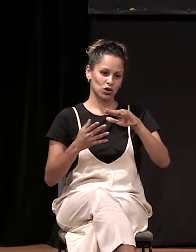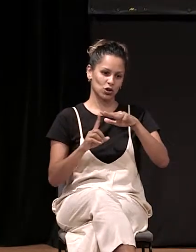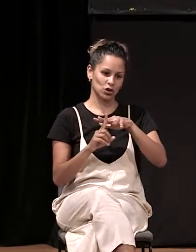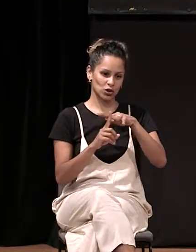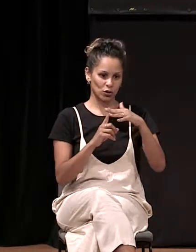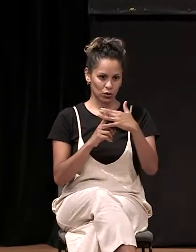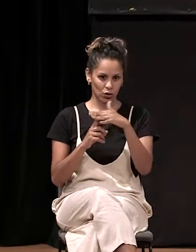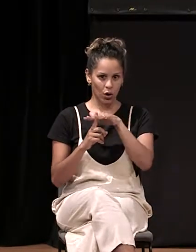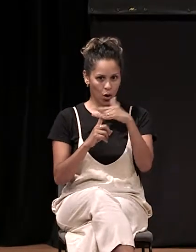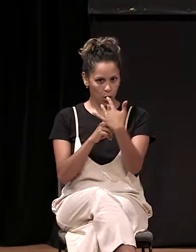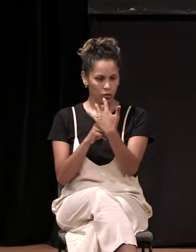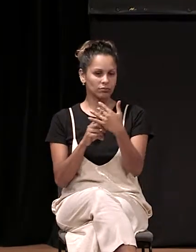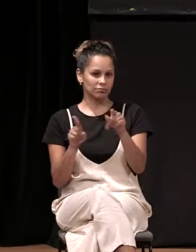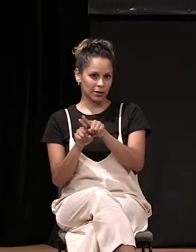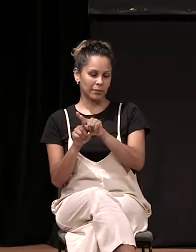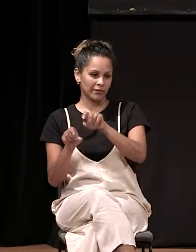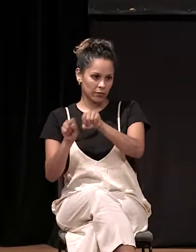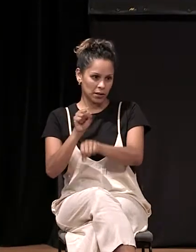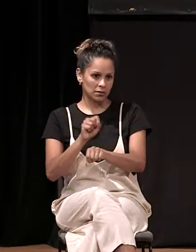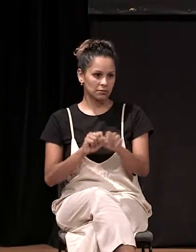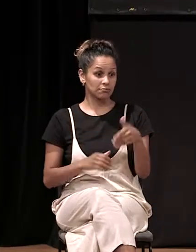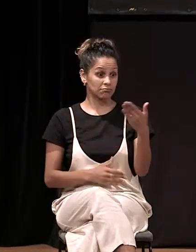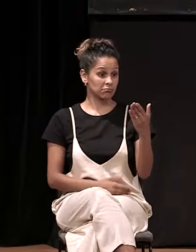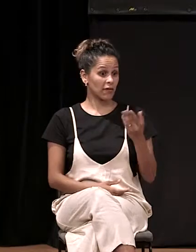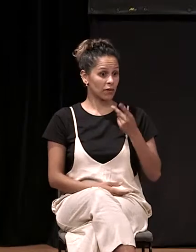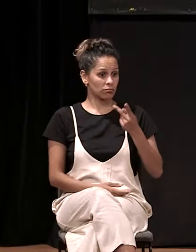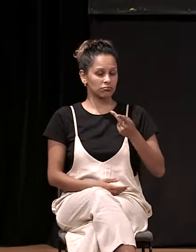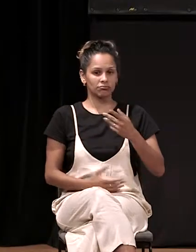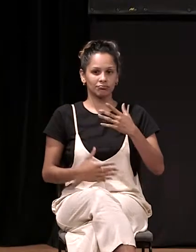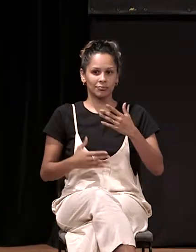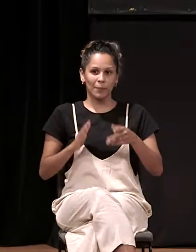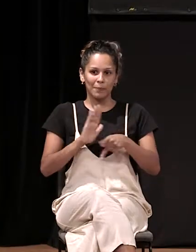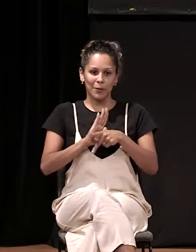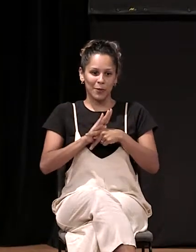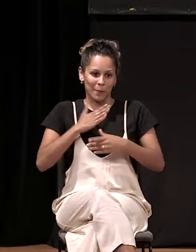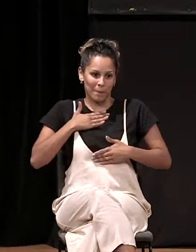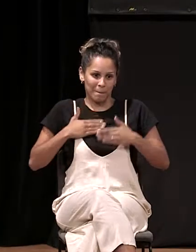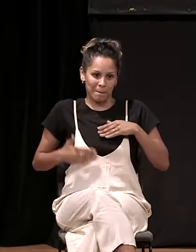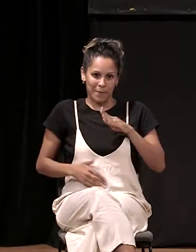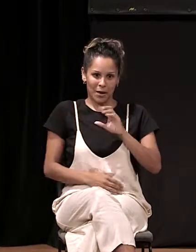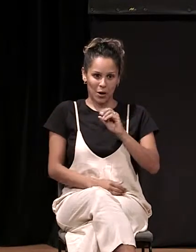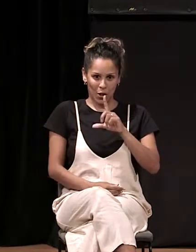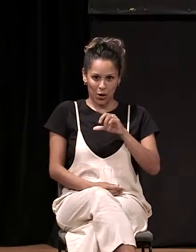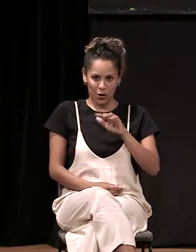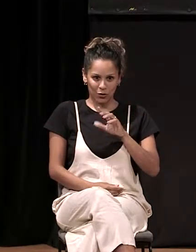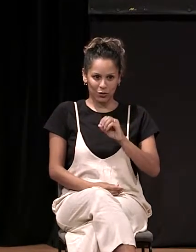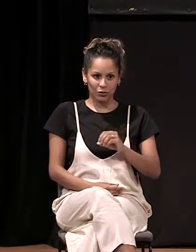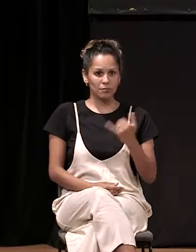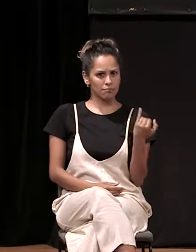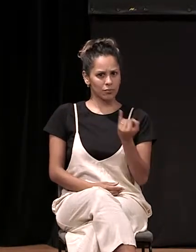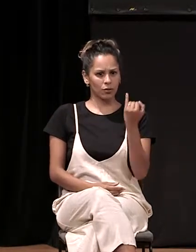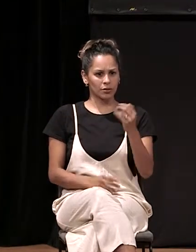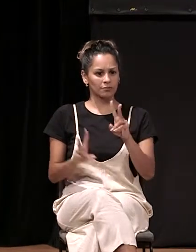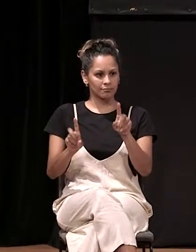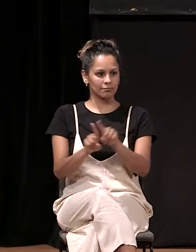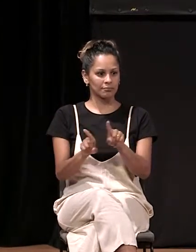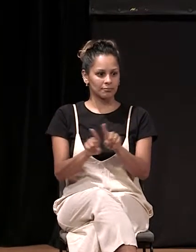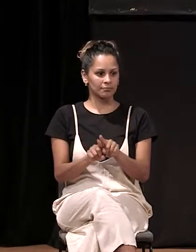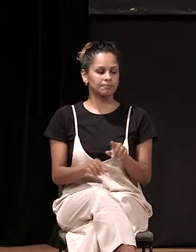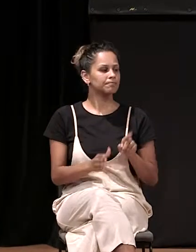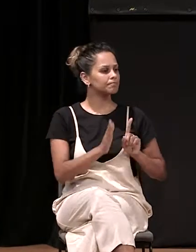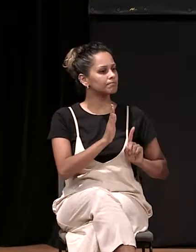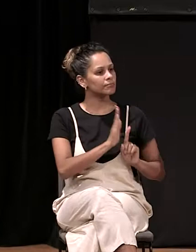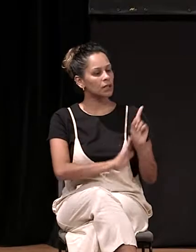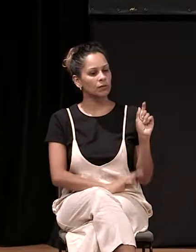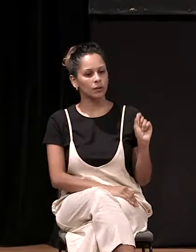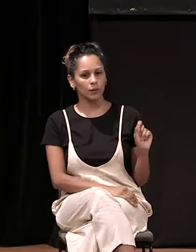mais biológica dessas questões é super importante para o trato diário dessas questões. E o que eu queria perguntar é, a gente tem